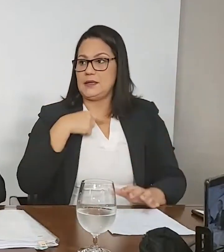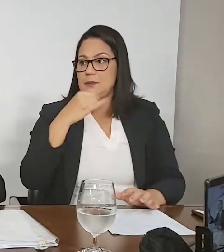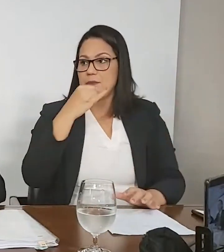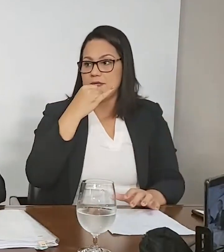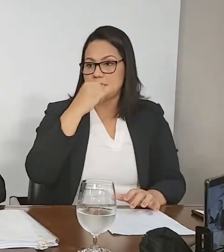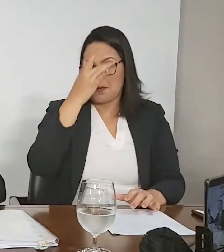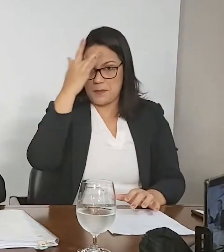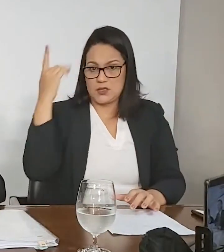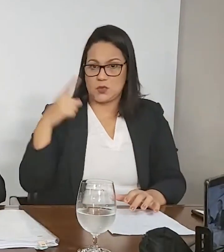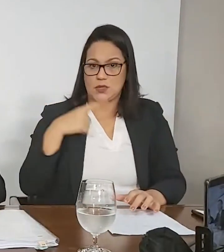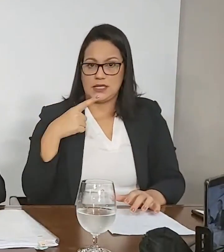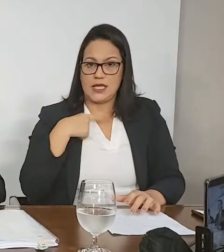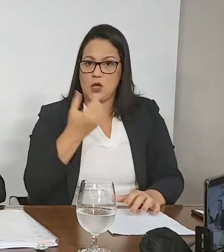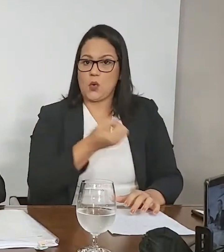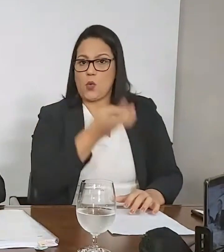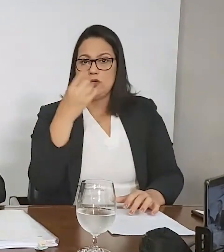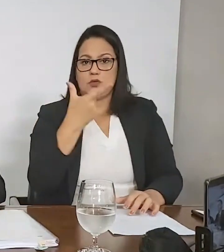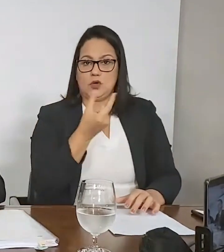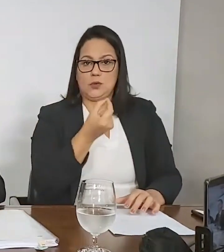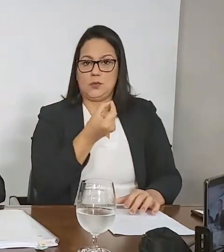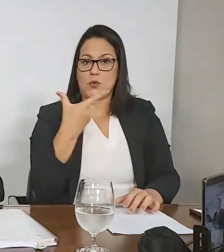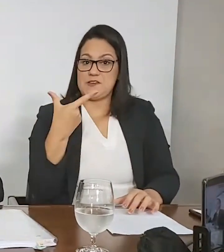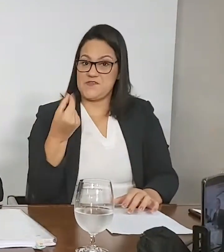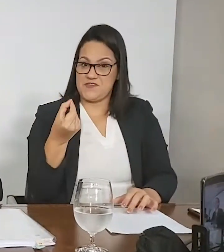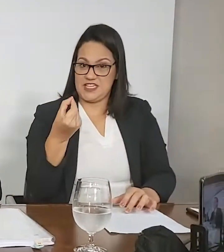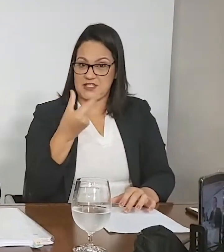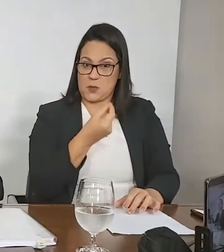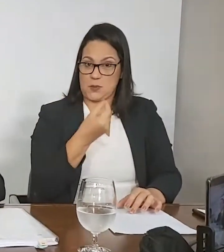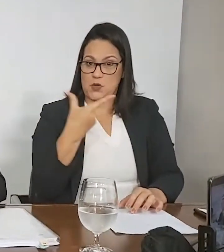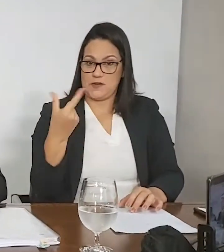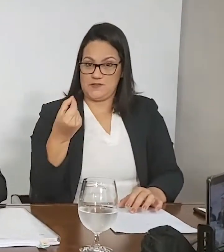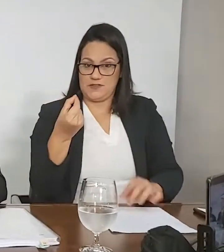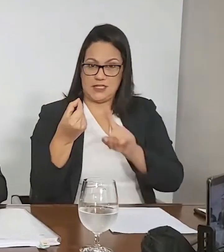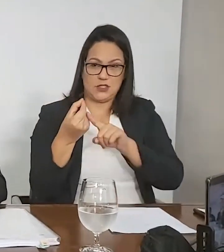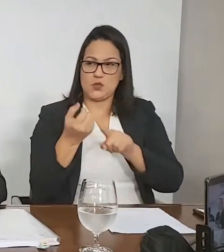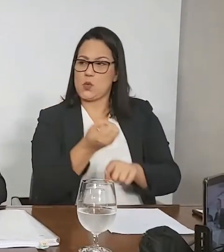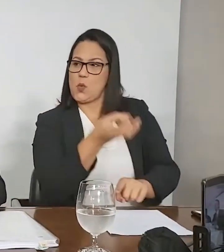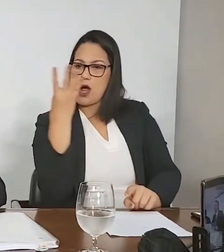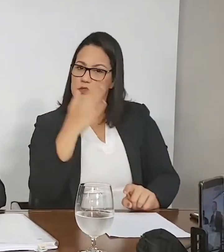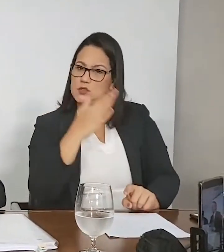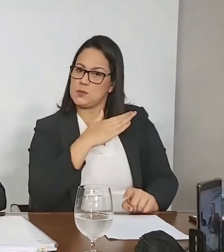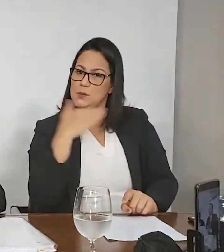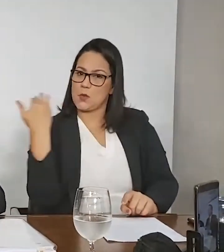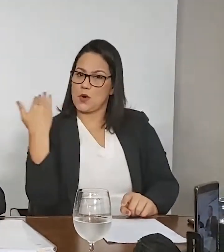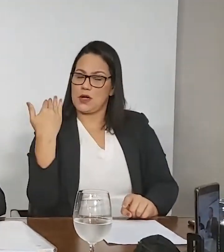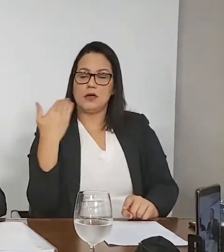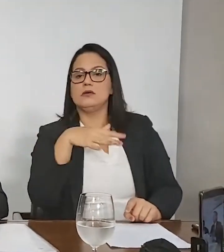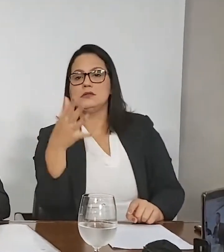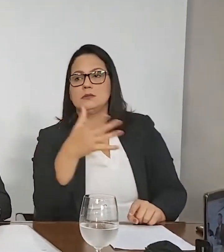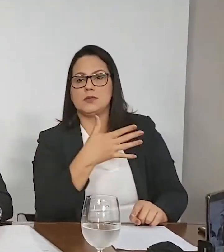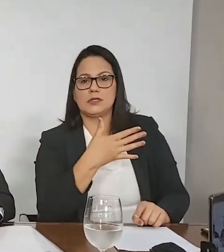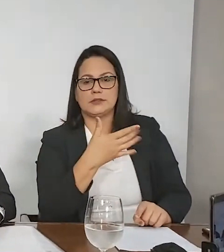óbitos de 2020 e tirar o aproximadamente 200 mil óbitos